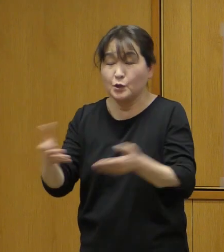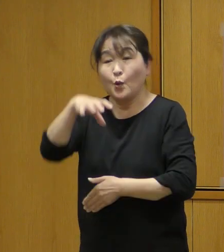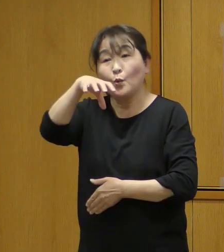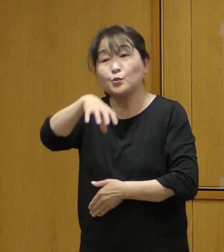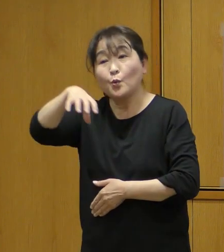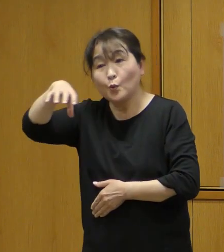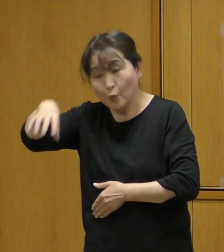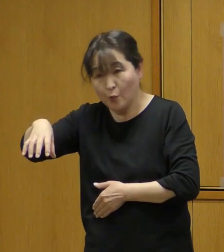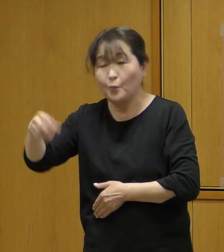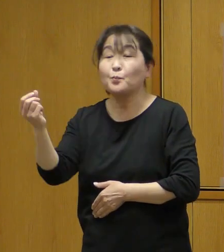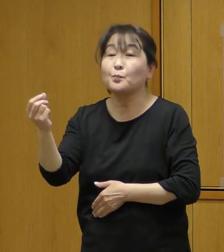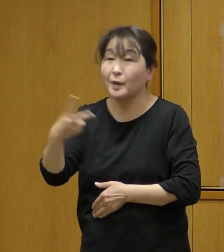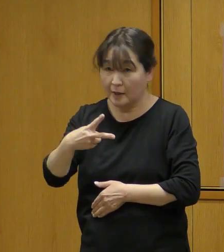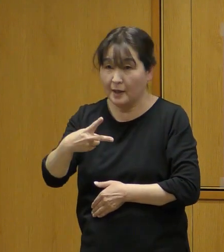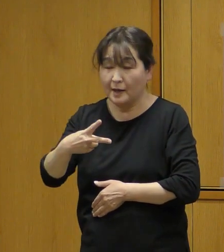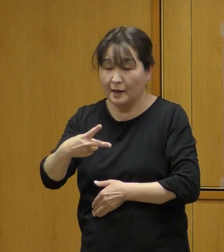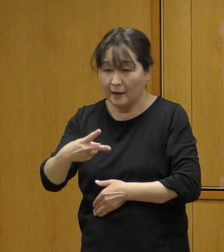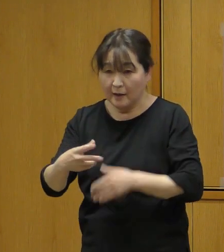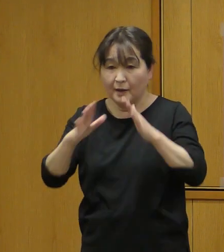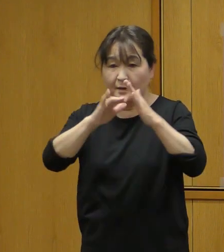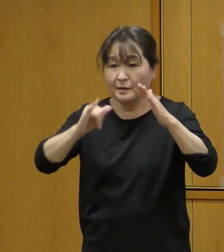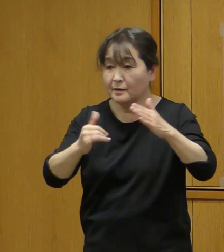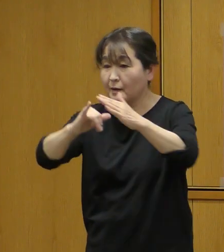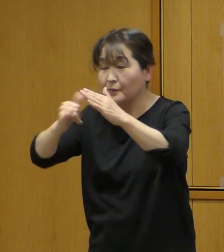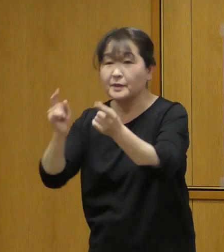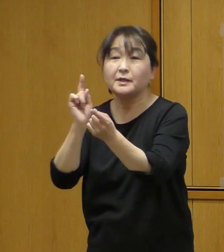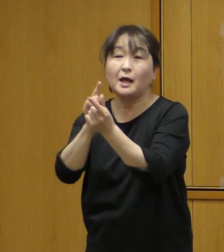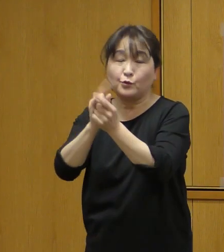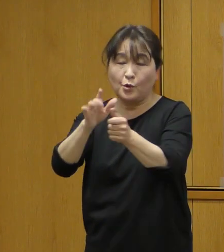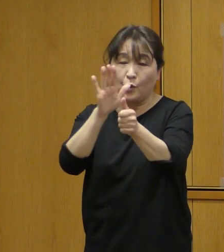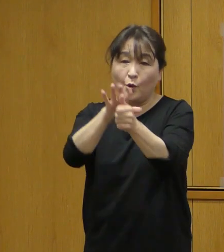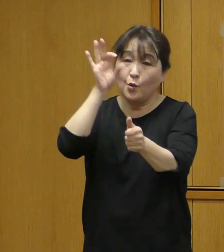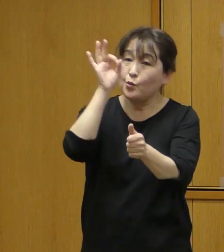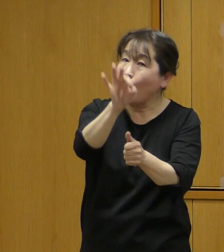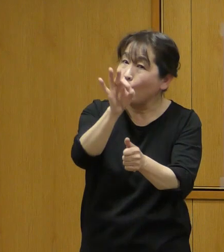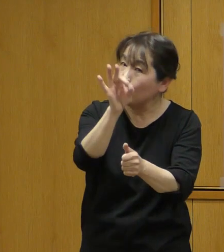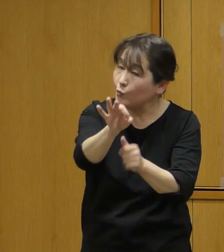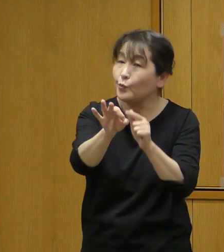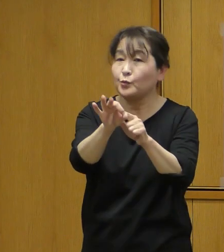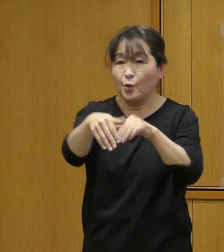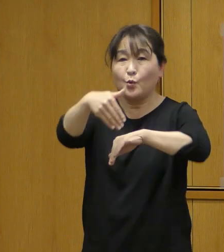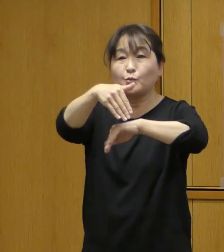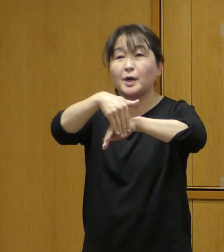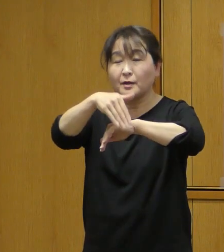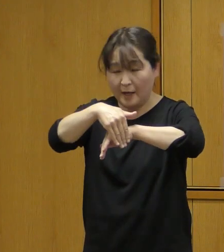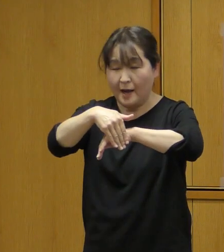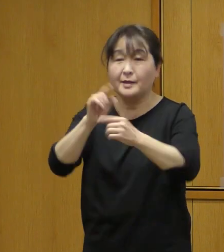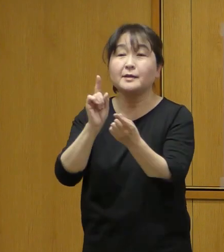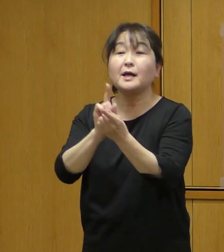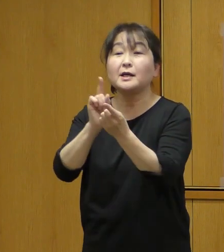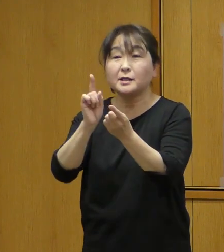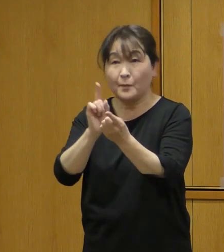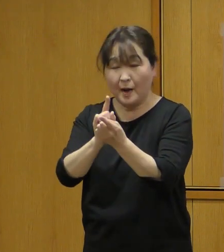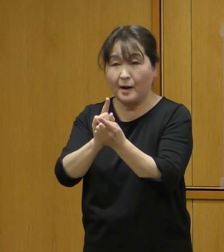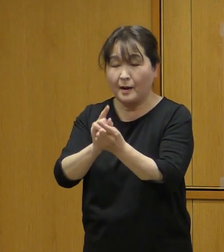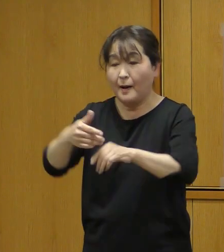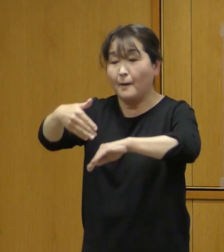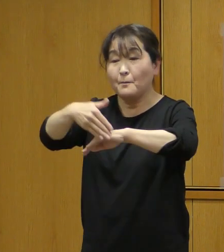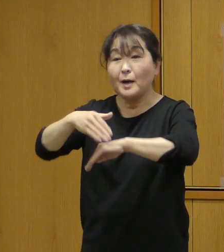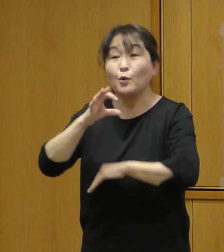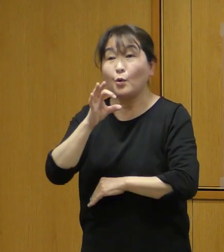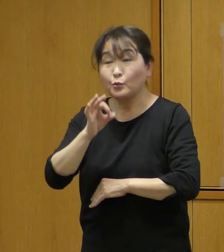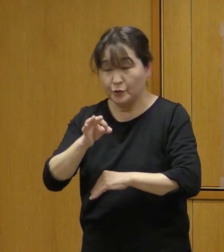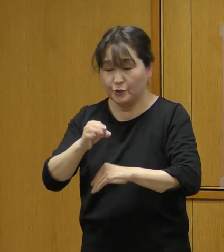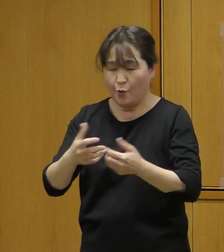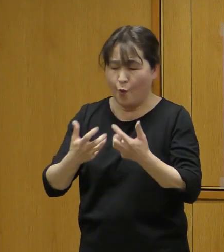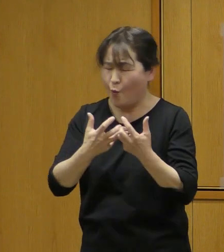者および世帯に対する交付金の申請受付事務等については、窓口の